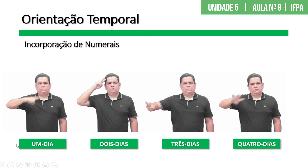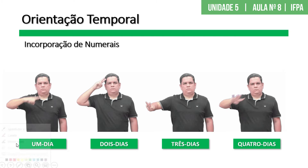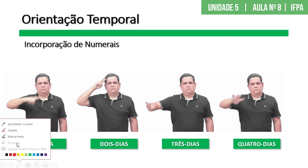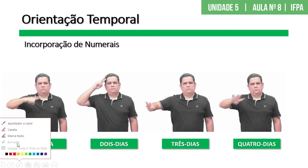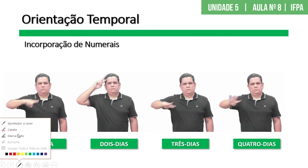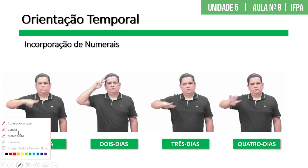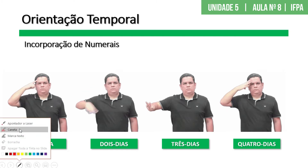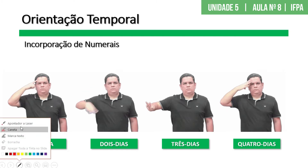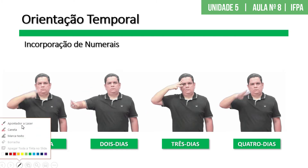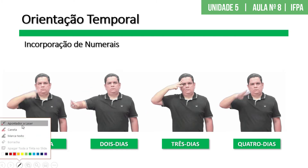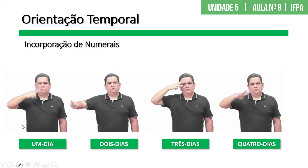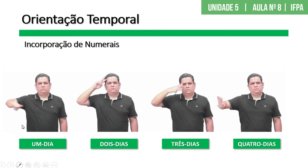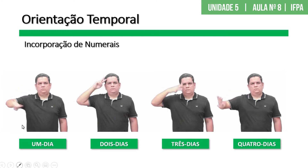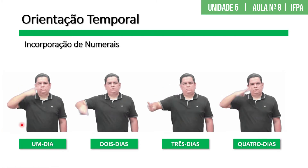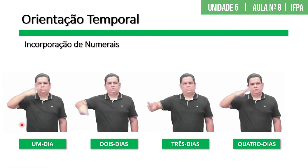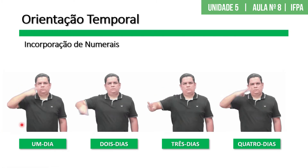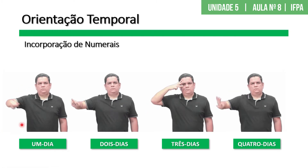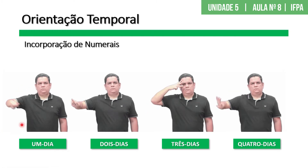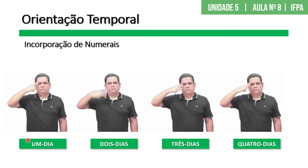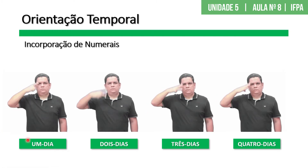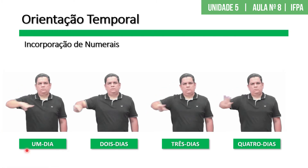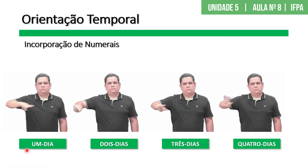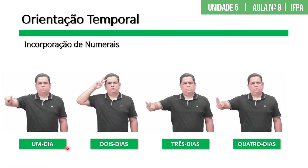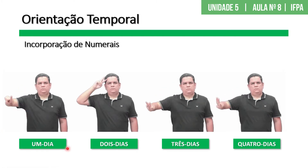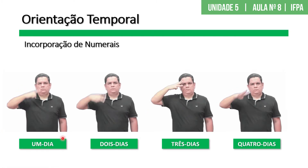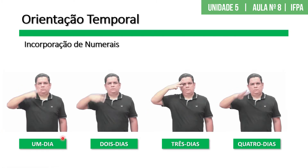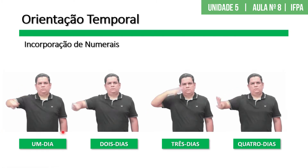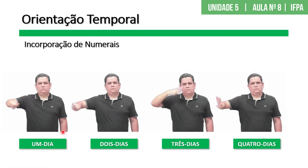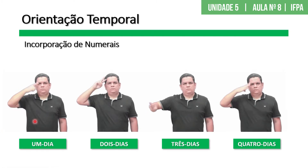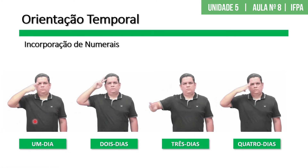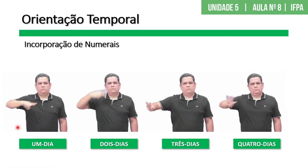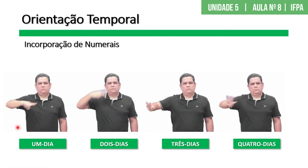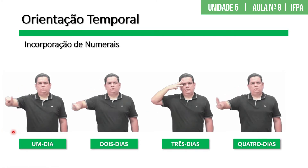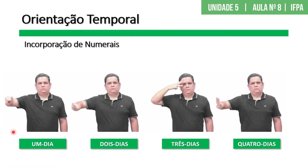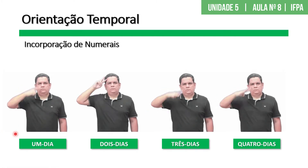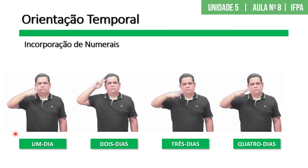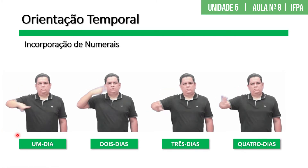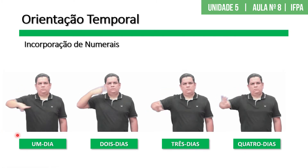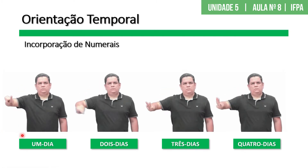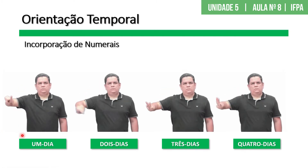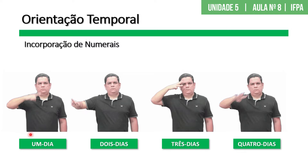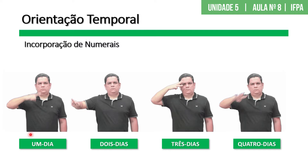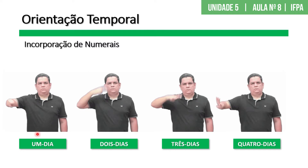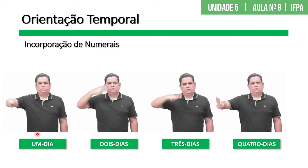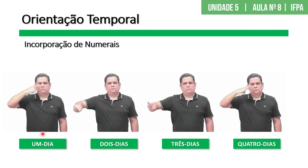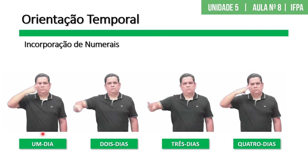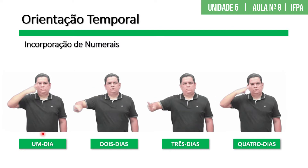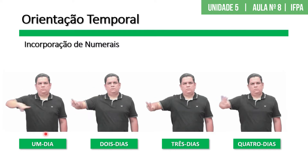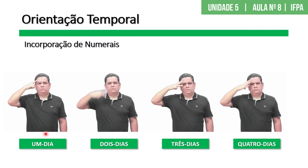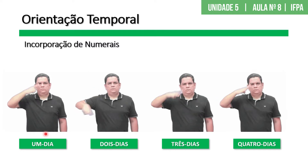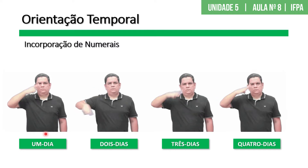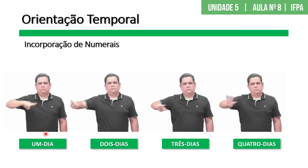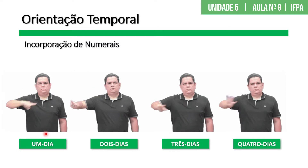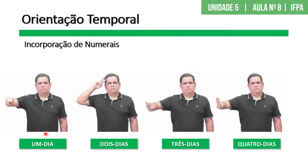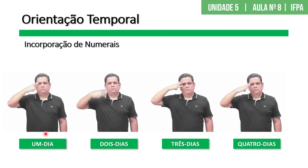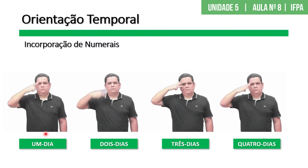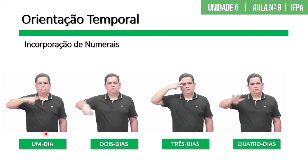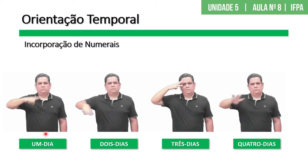aqui vai estar disponível para vocês no glossário da disciplina, para vocês consultarem depois com calma, tá? Então, sinal aqui de um dia, tá? 1